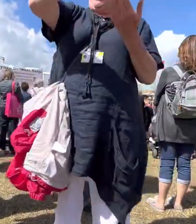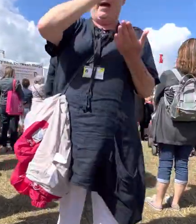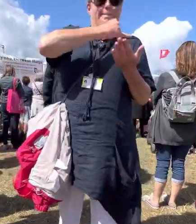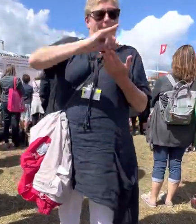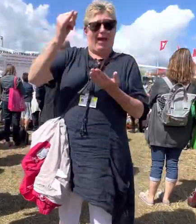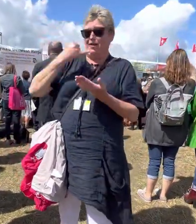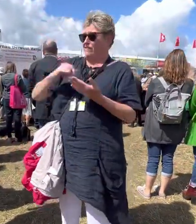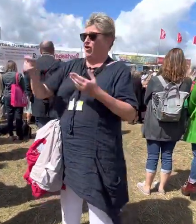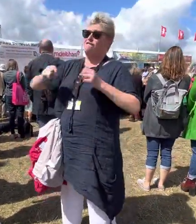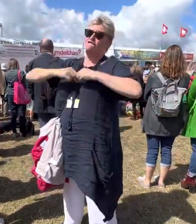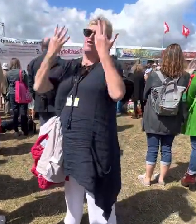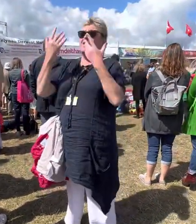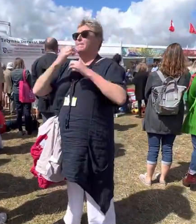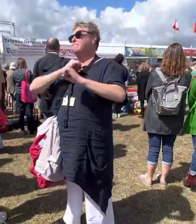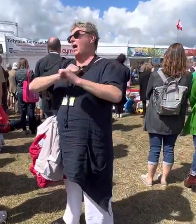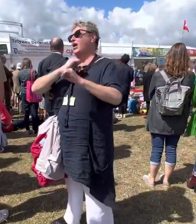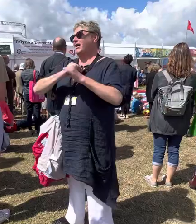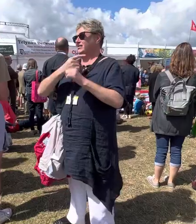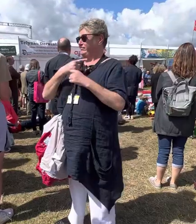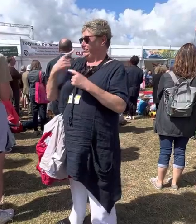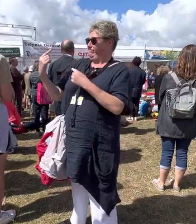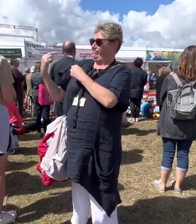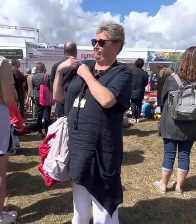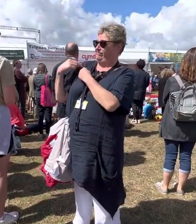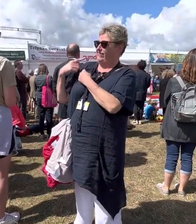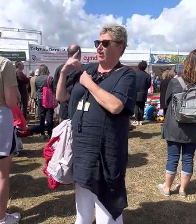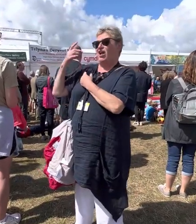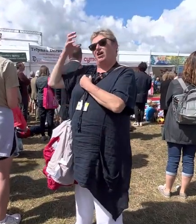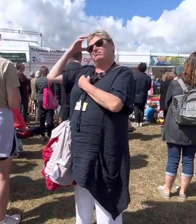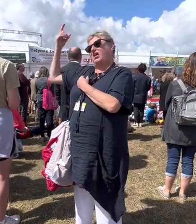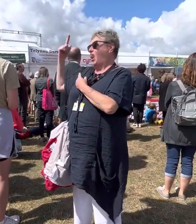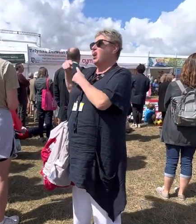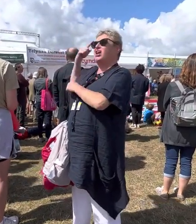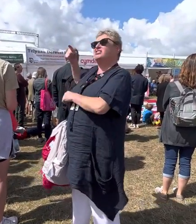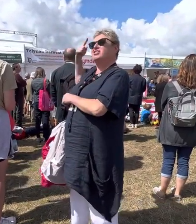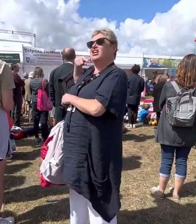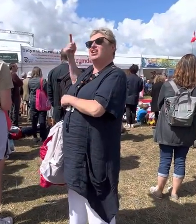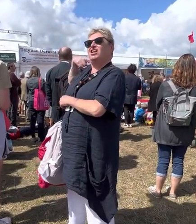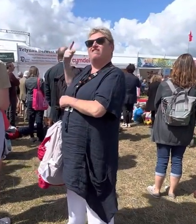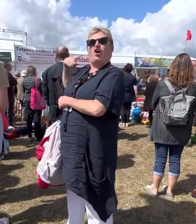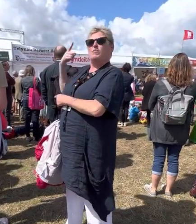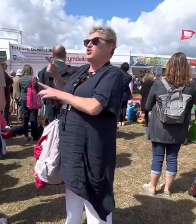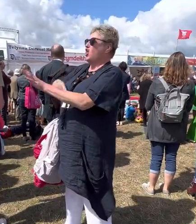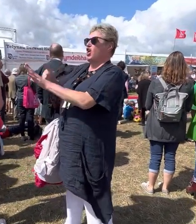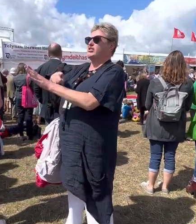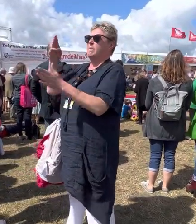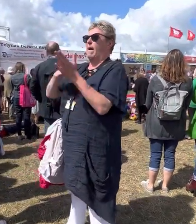rydd sydd wedi ei chyfleidio gan bob llywodraeth yn San Steffan ers dyddiaeth Margaret Thatcher.